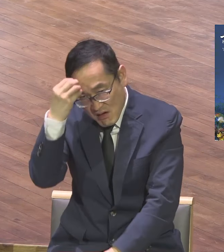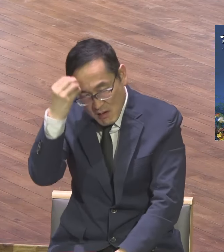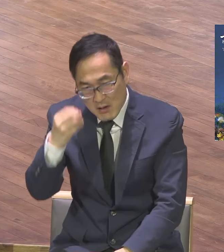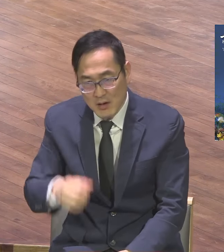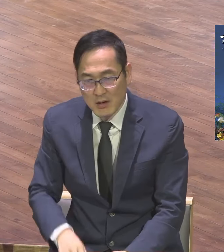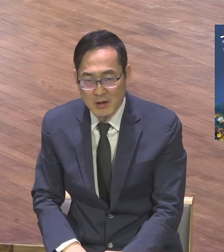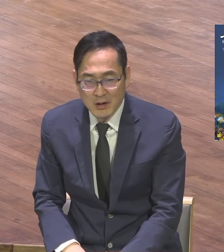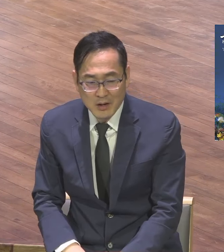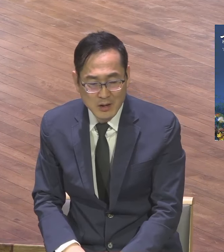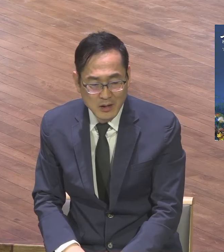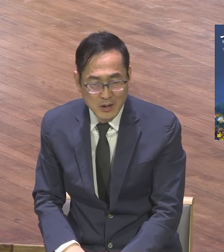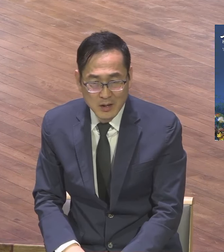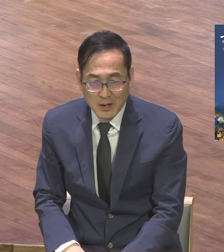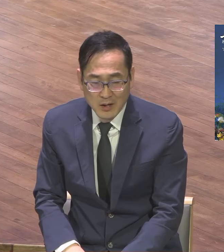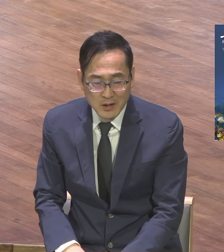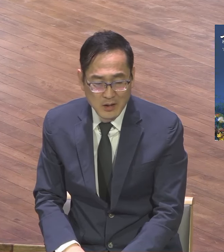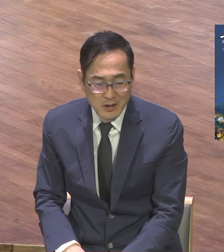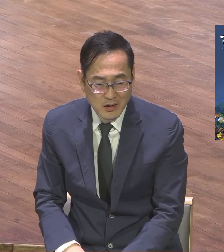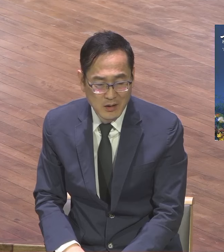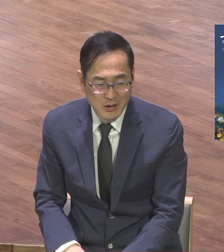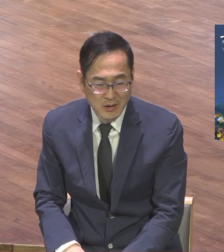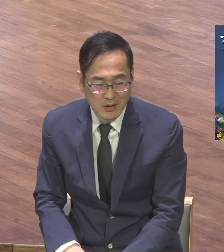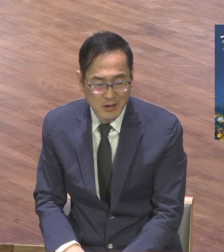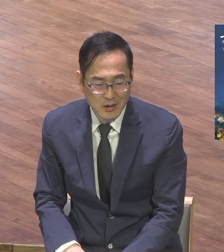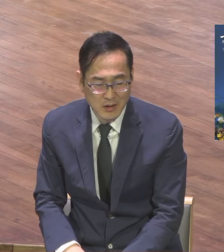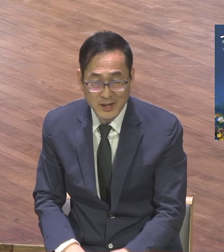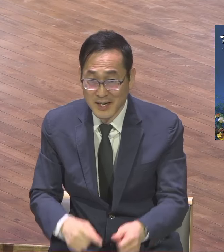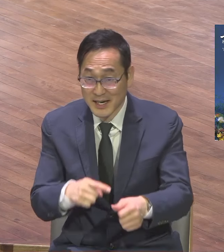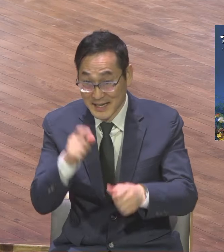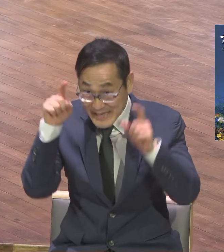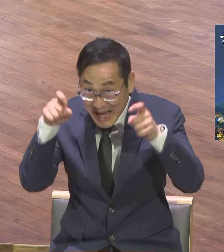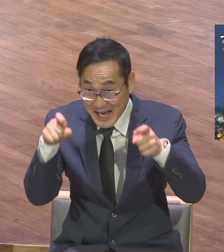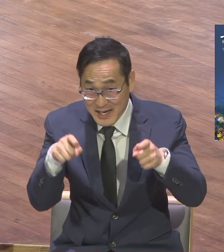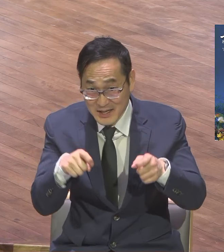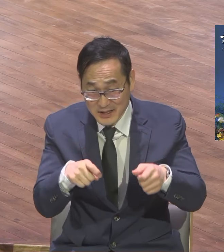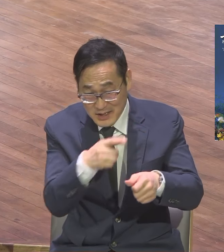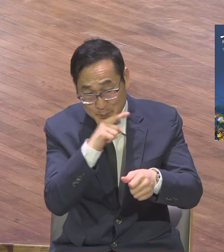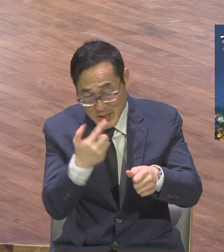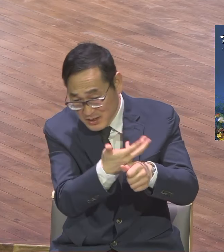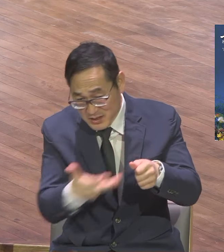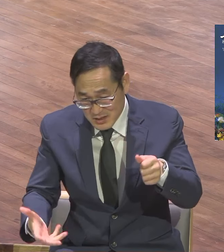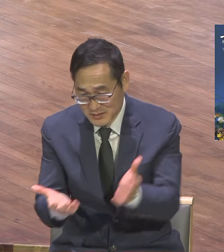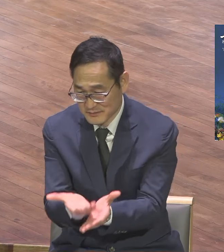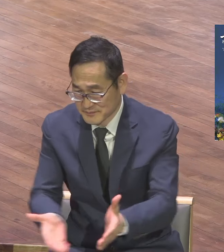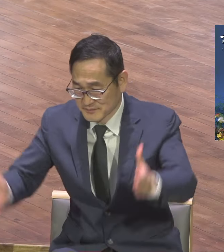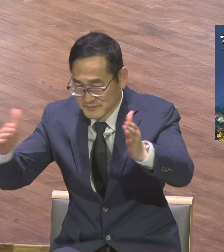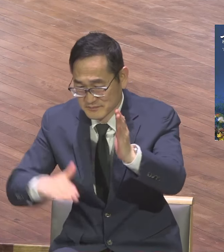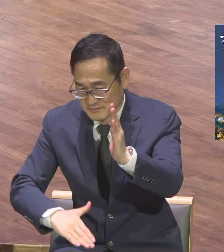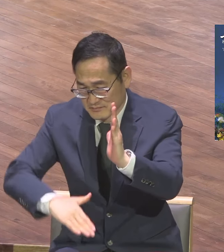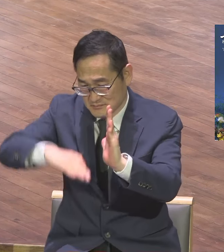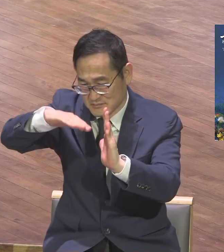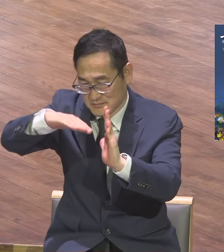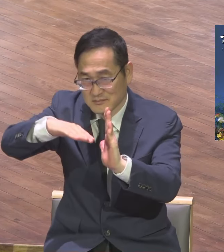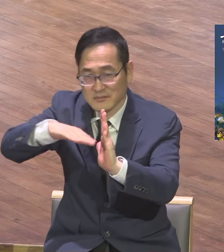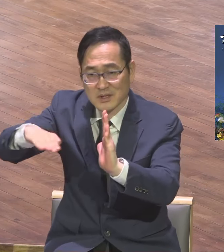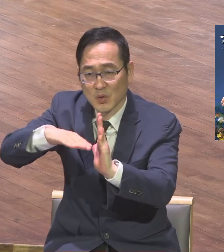마리에 한 반바게트 나와요. 제가 경험을 직접 해봤어요. 야 반바게트 그거를 그냥 곱하기 25만 해보세요. 그